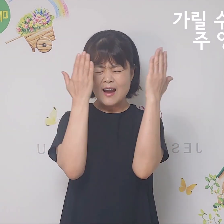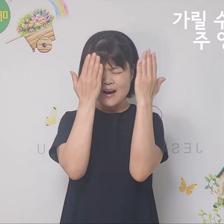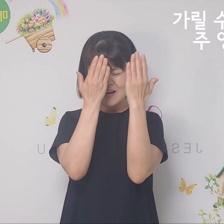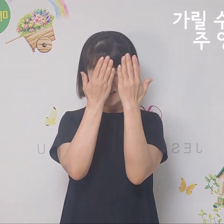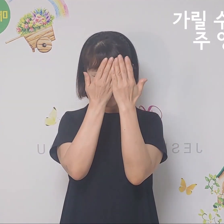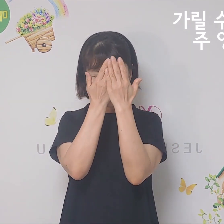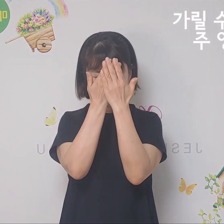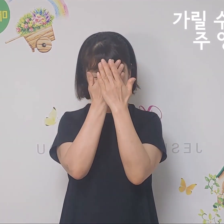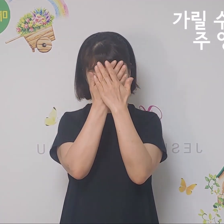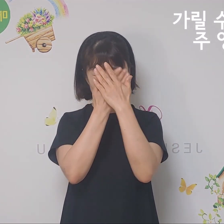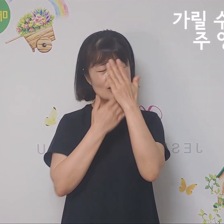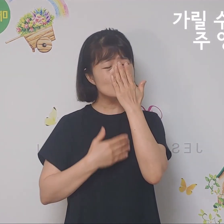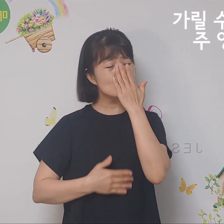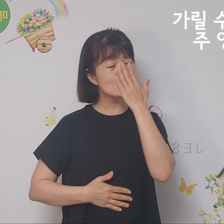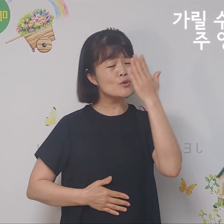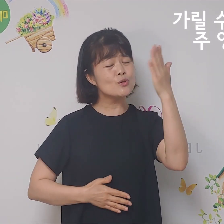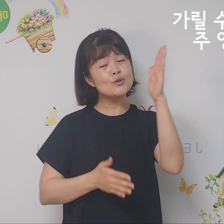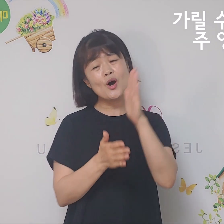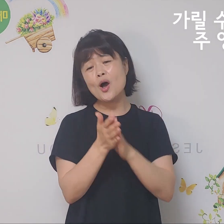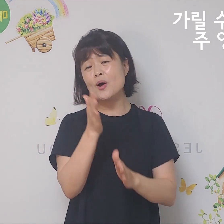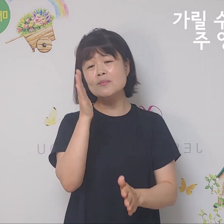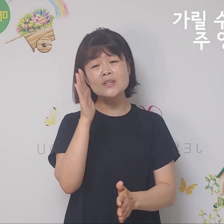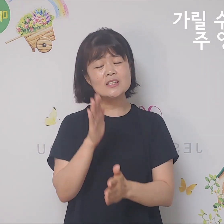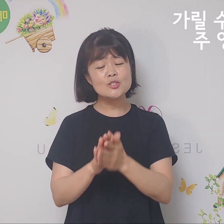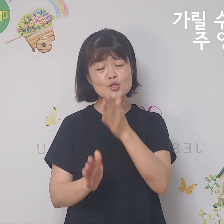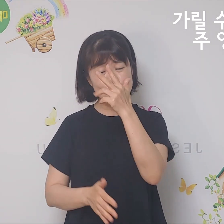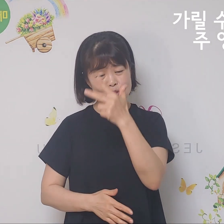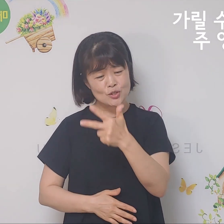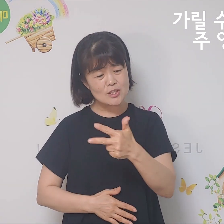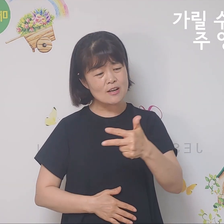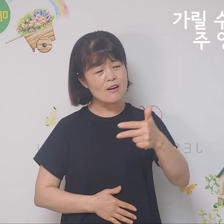가릴 수 없는 주